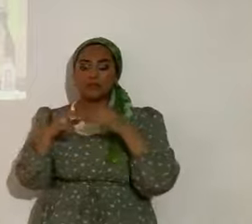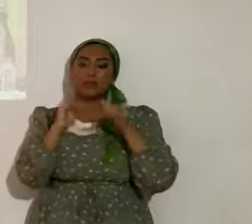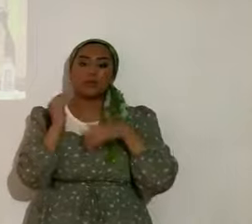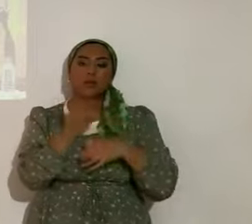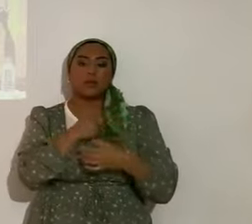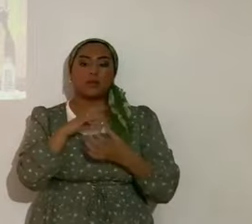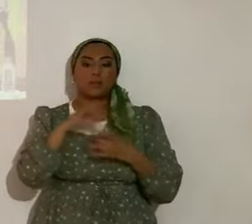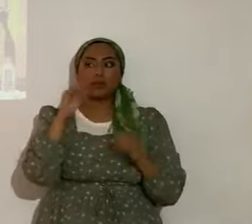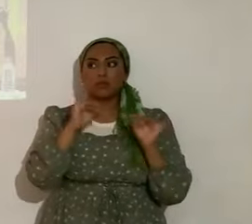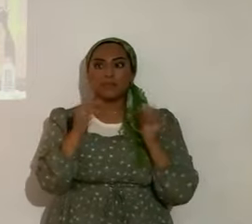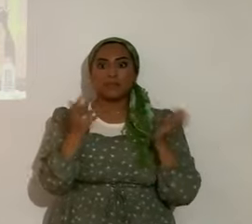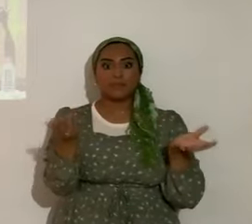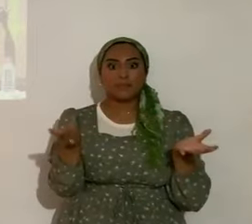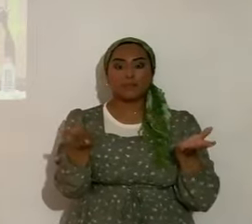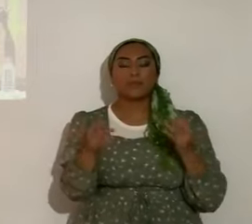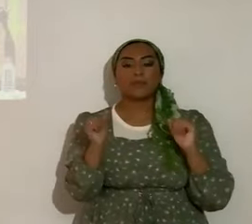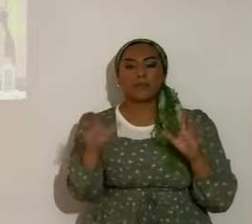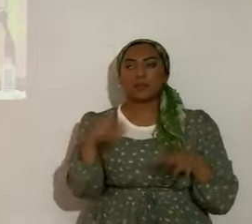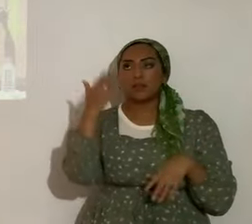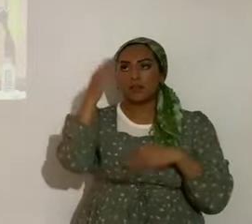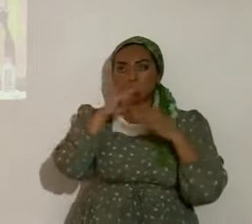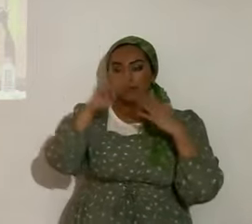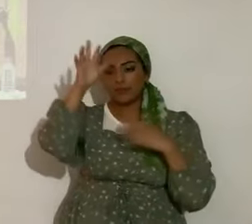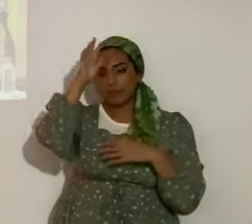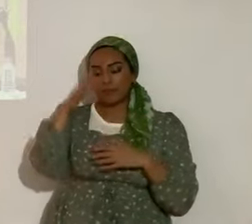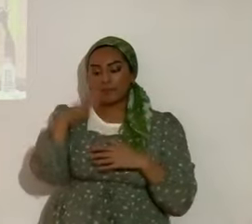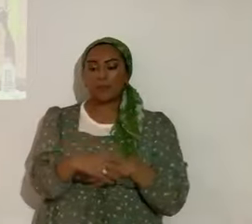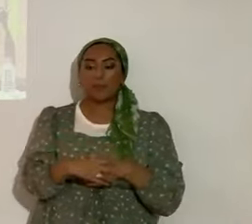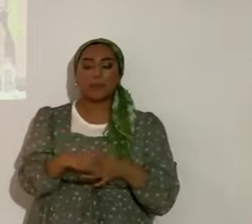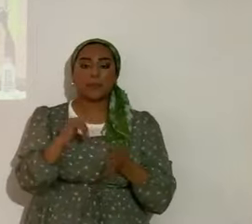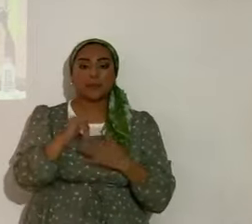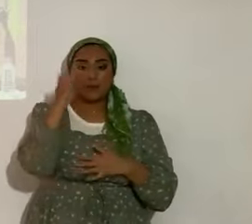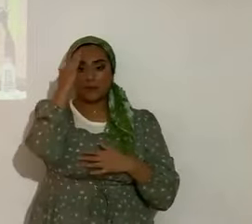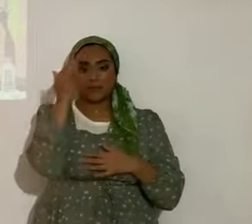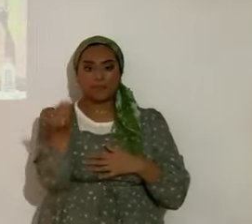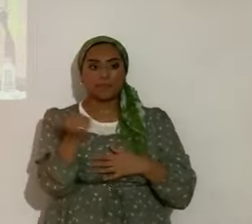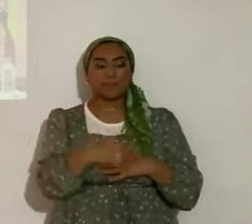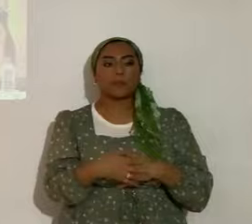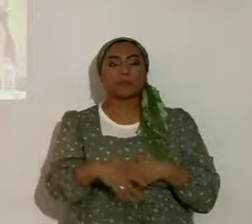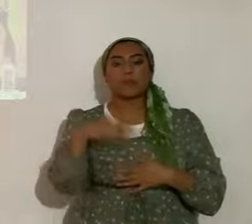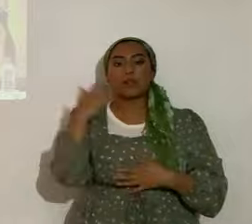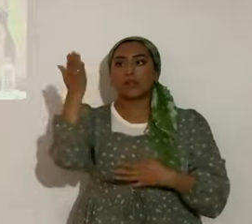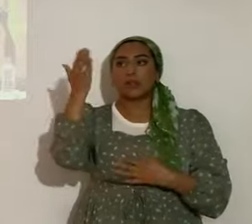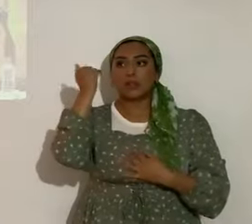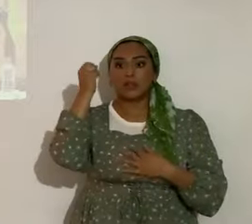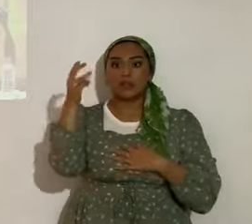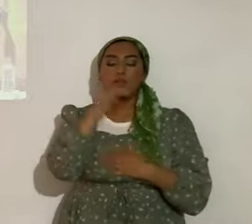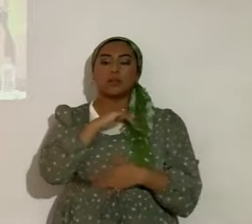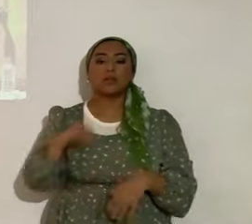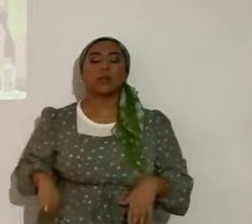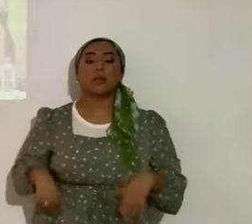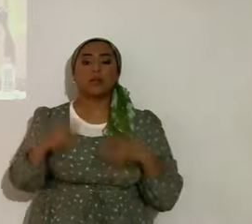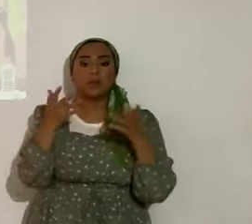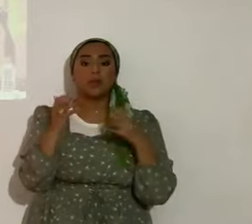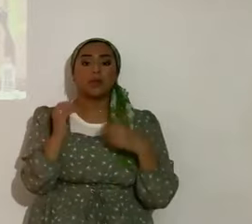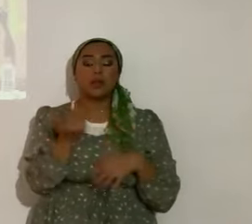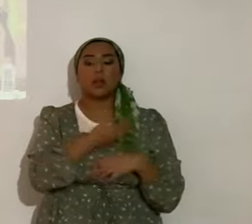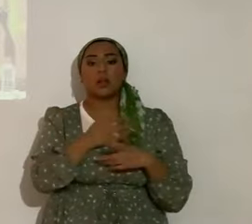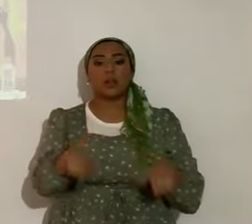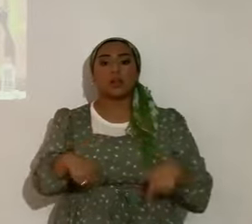en lo espiritual, amados preciosos. Preciosos del Eterno Yahshua. Por lo tanto, Yahshua HaMashiach quiere que vivamos